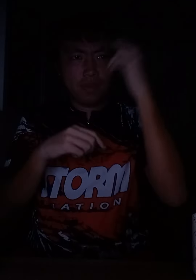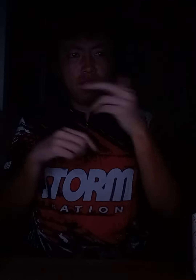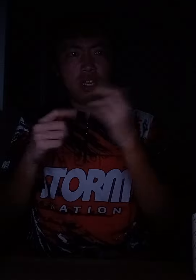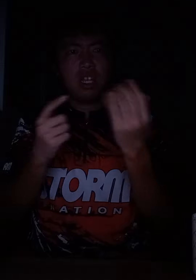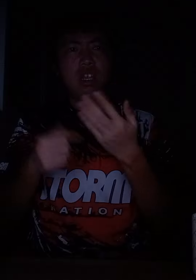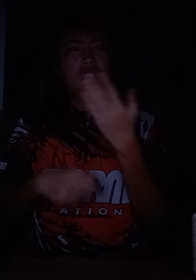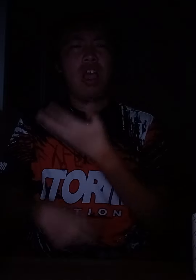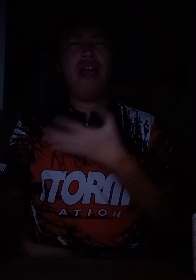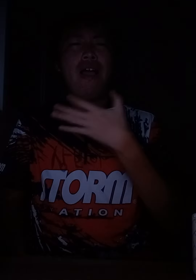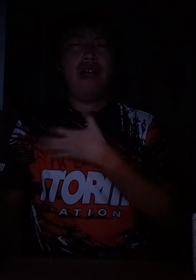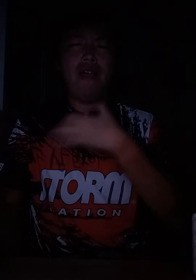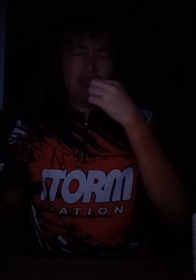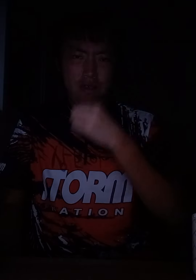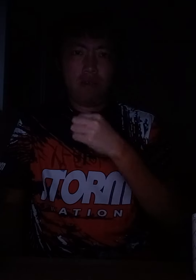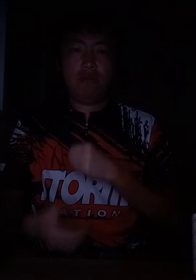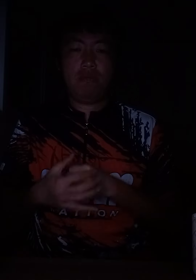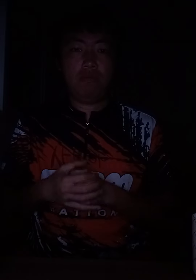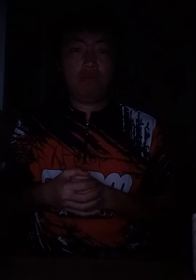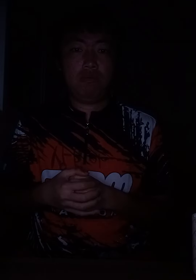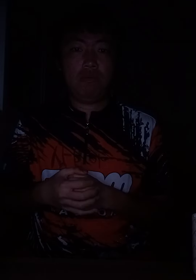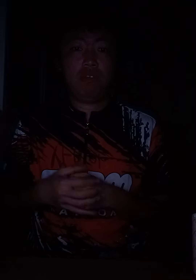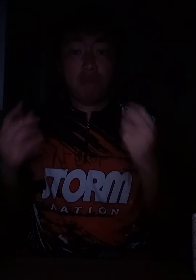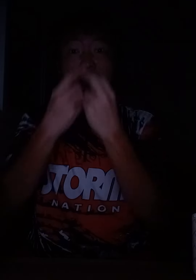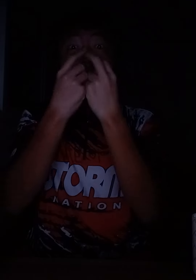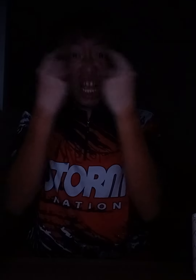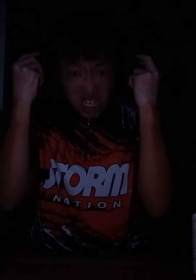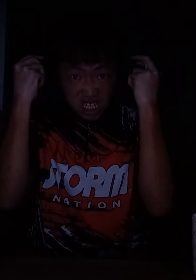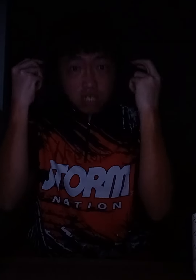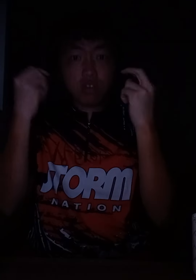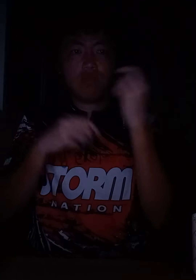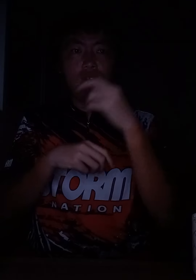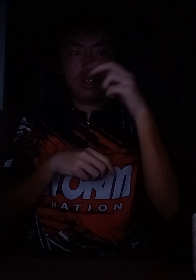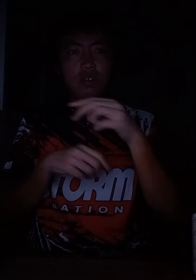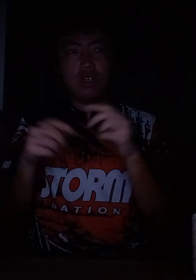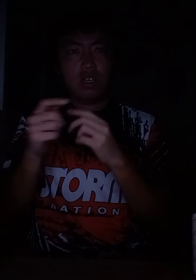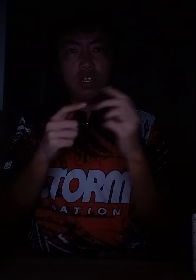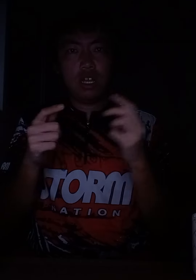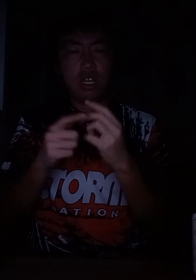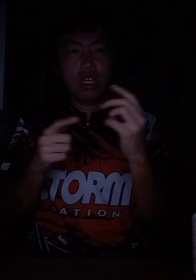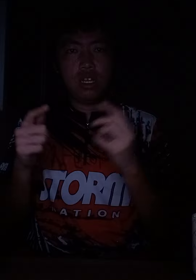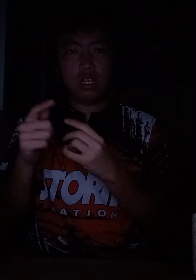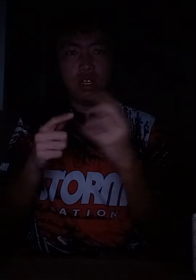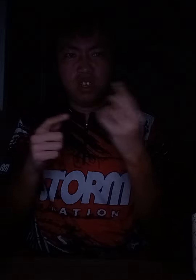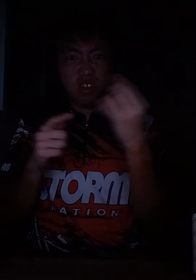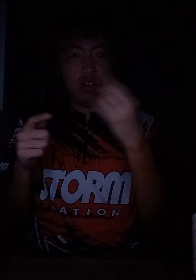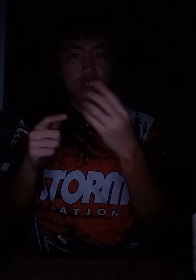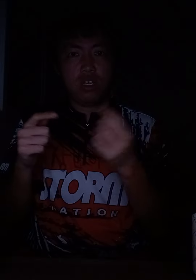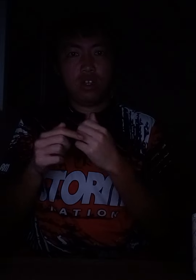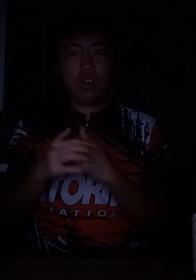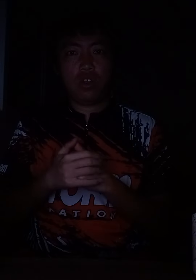대해서 안타깝습니다. 마스크를 써달라고 말한 맞은편 승객에게 다가가 고성을 지른 이 여성.